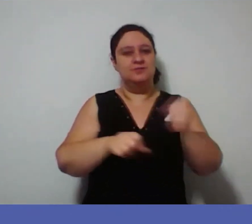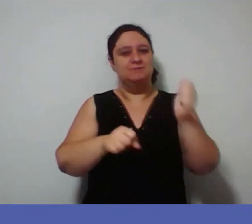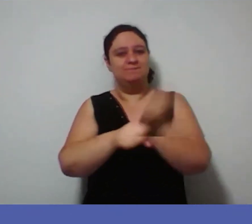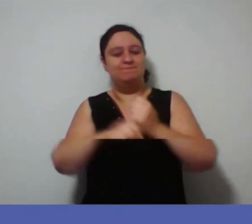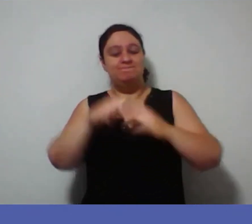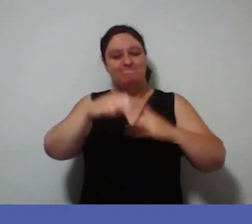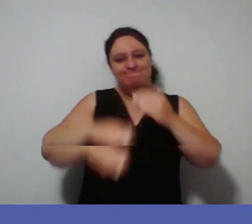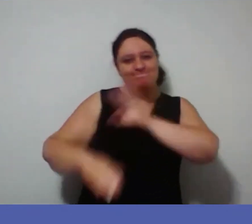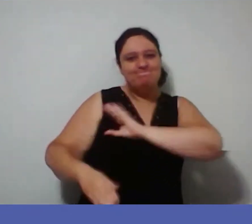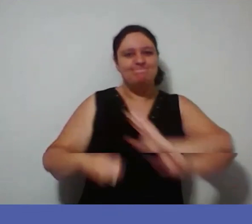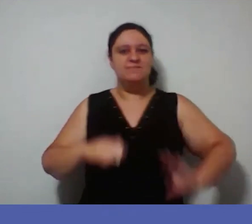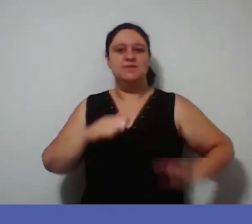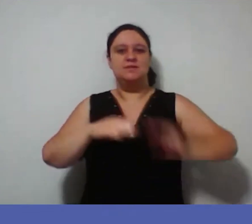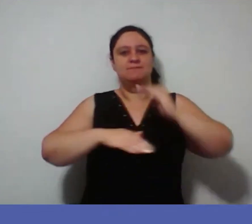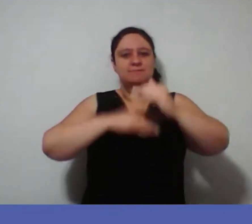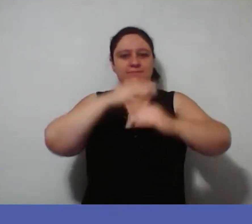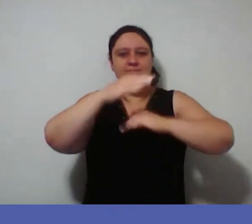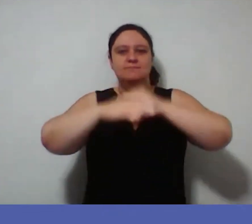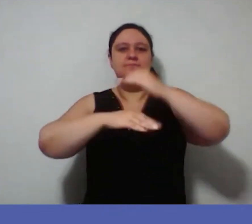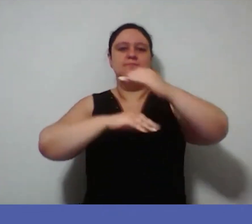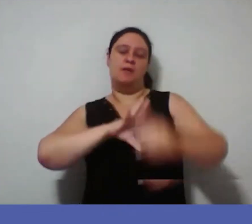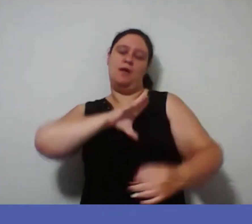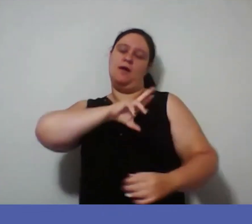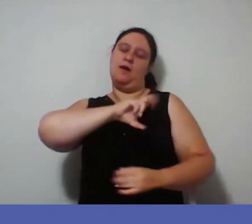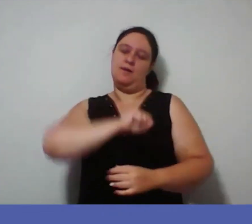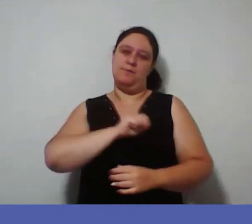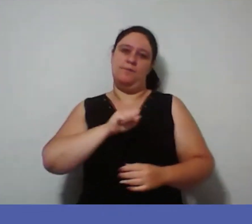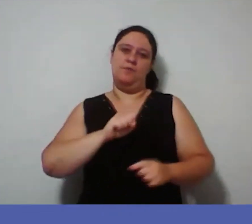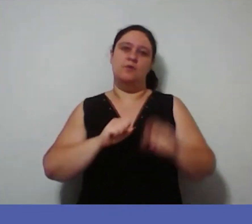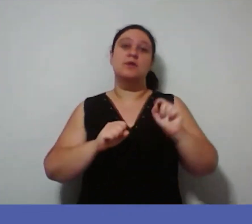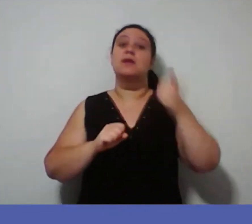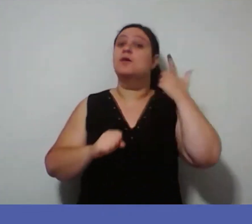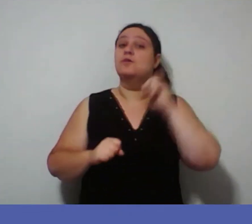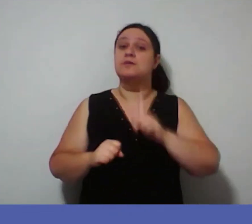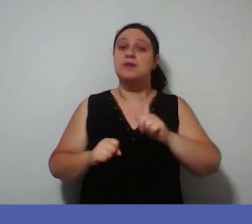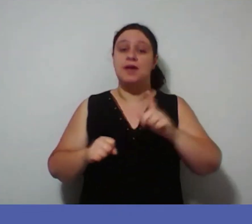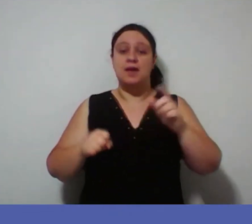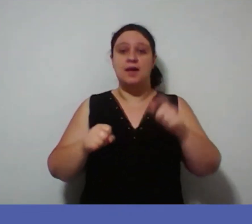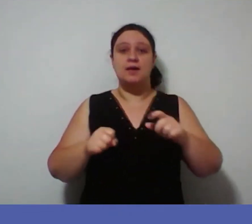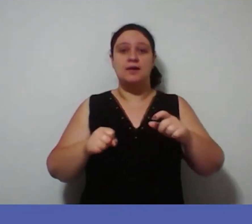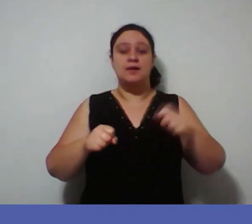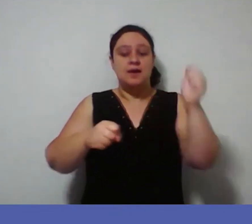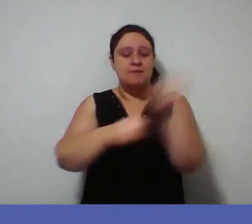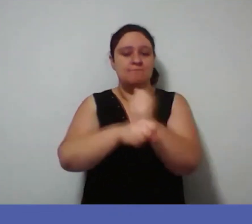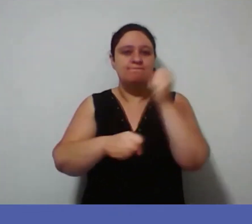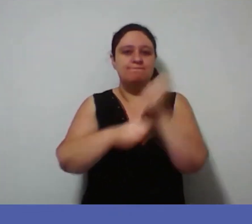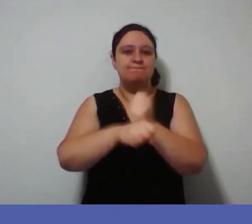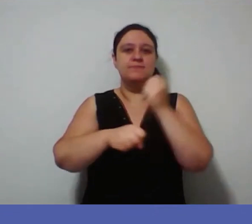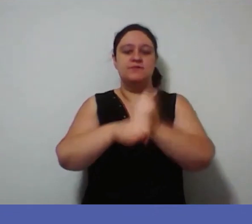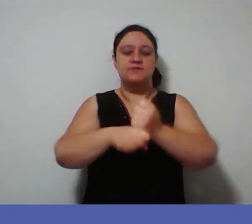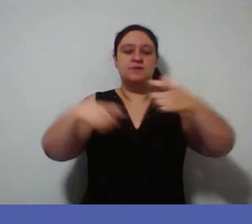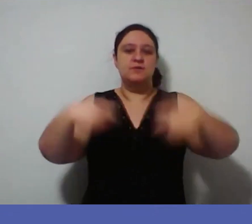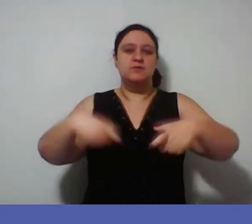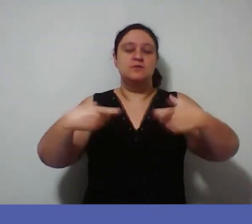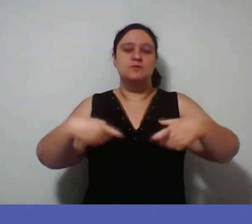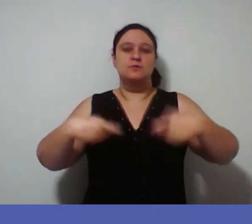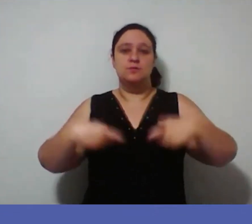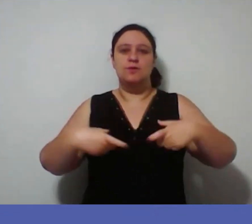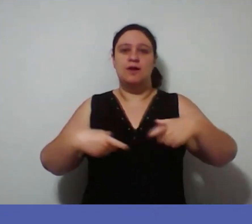o resultado disso é a edificação do lugar, da habitação de Deus no Espírito.